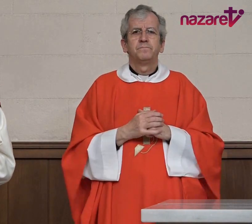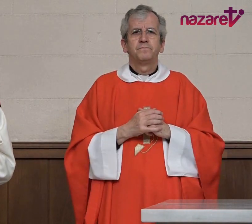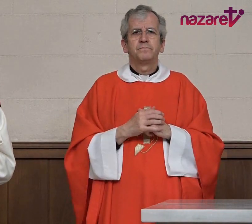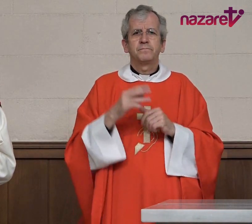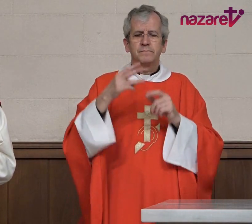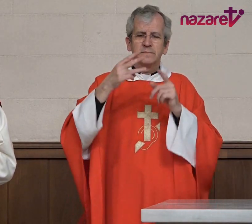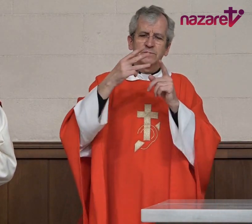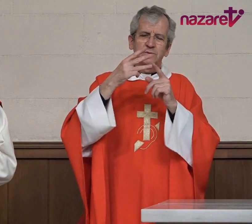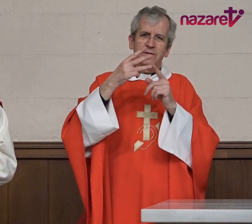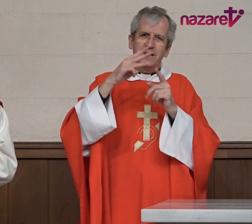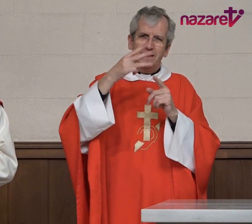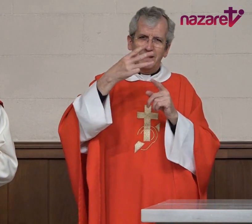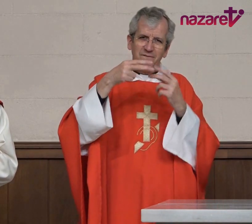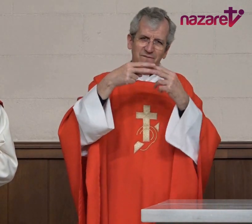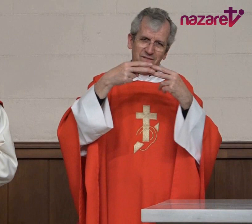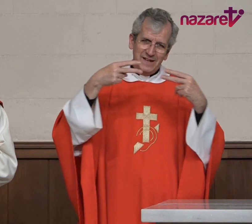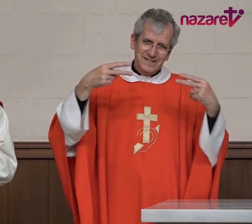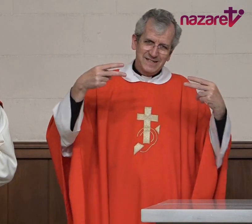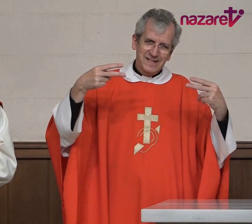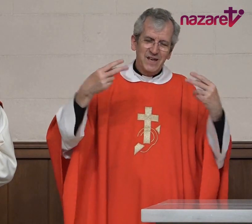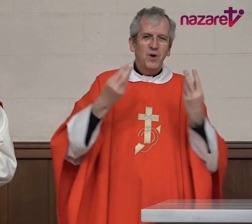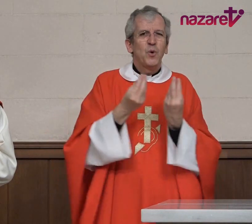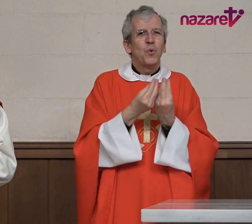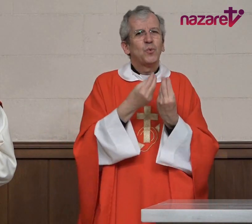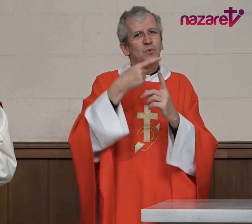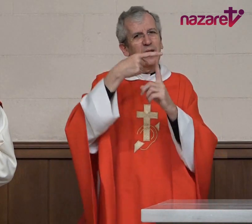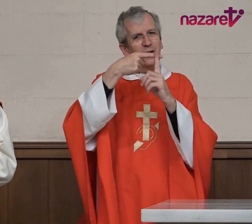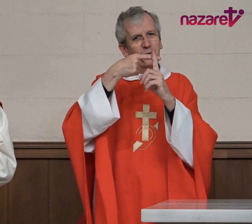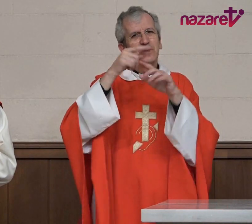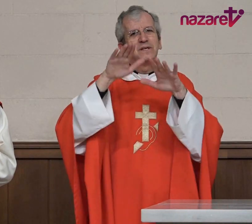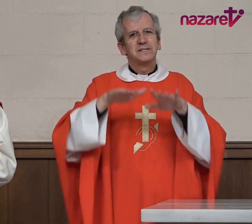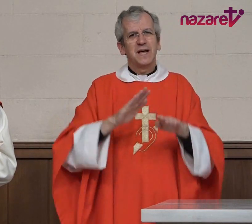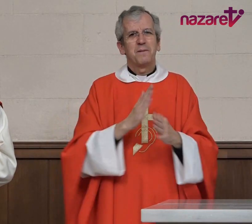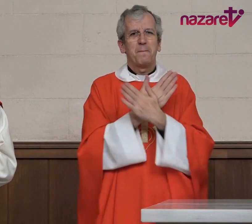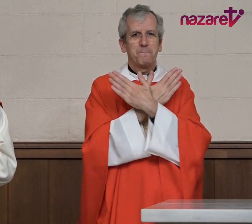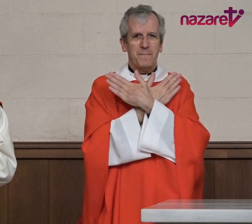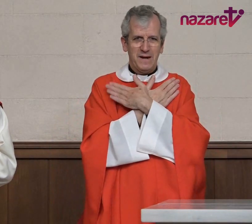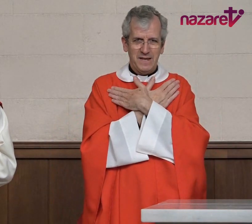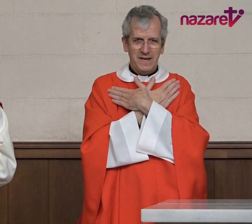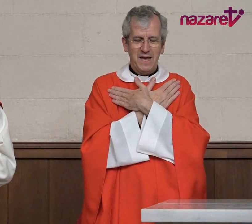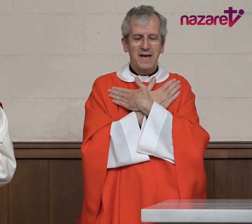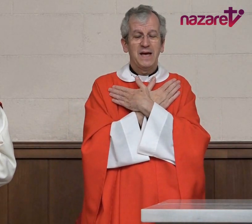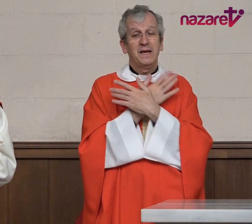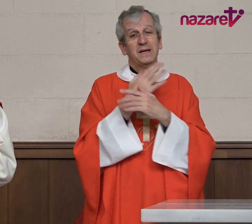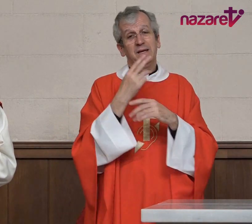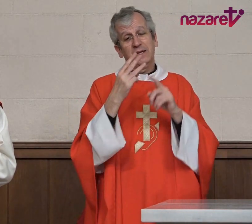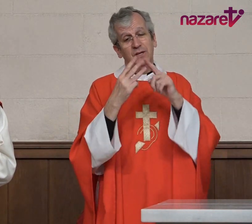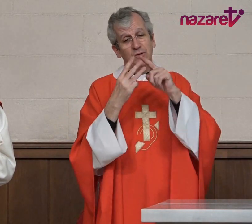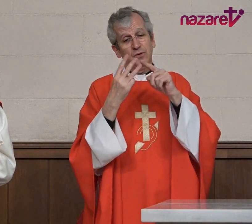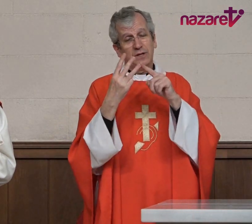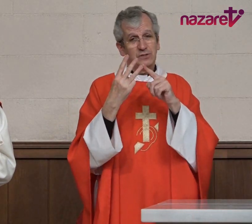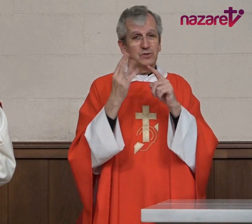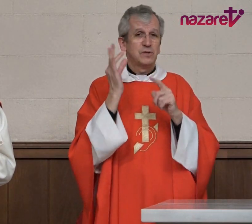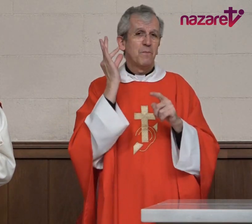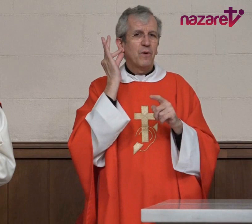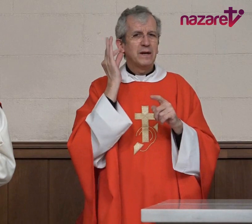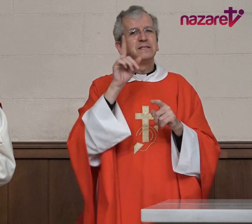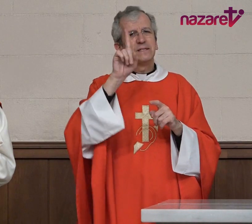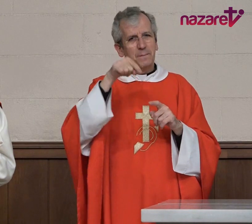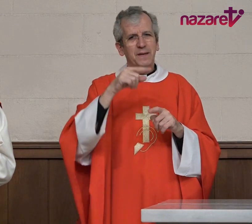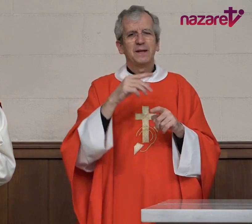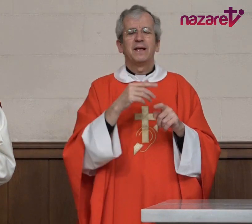La tercera frase es: junto a la cruz estaba María, la hermana de María, la Magdalena y el discípulo